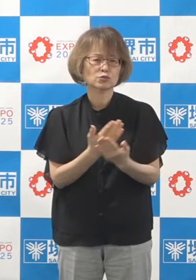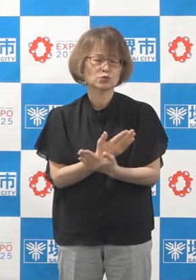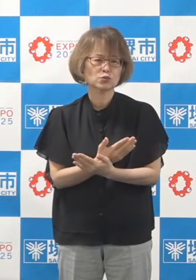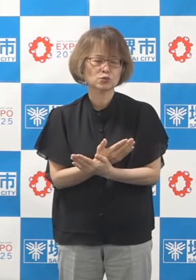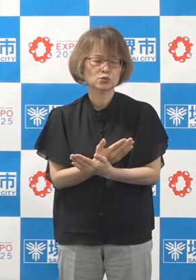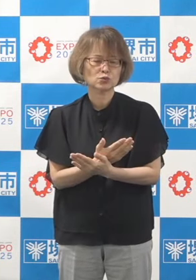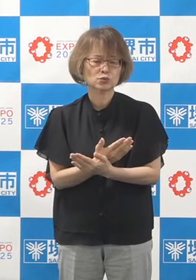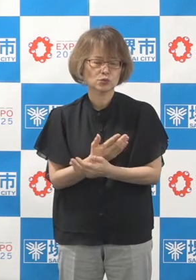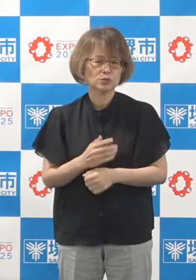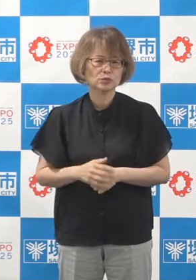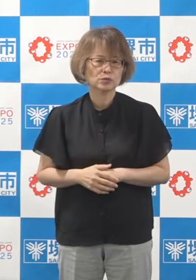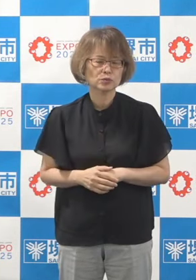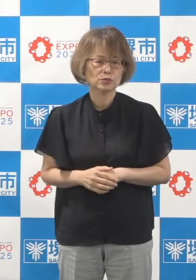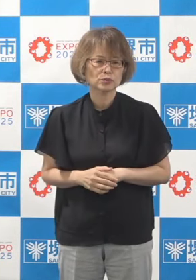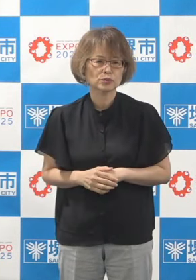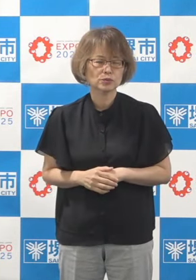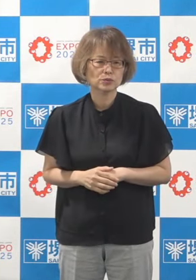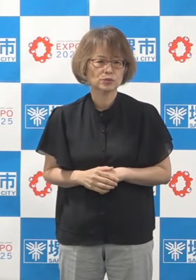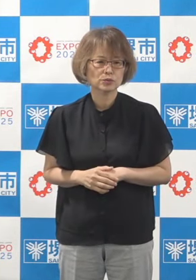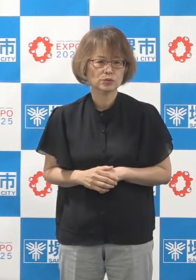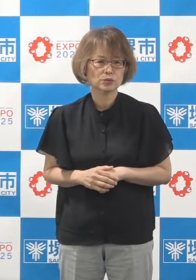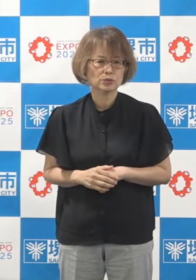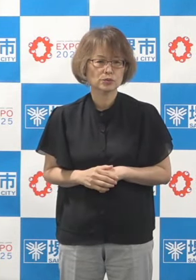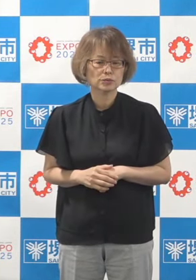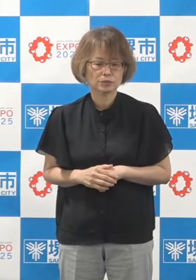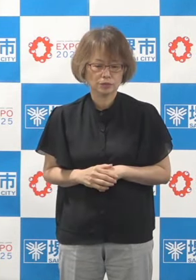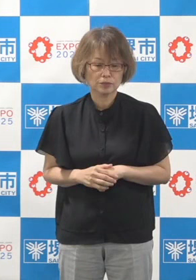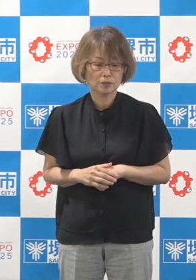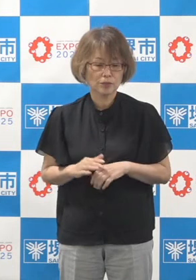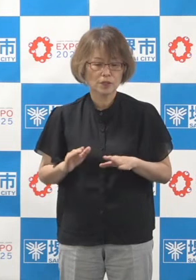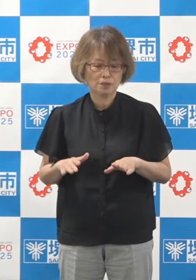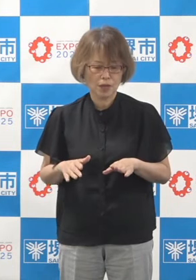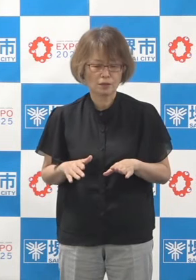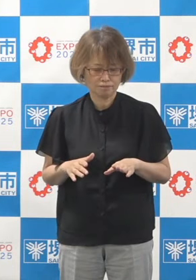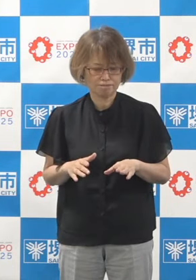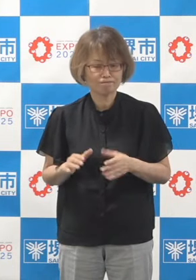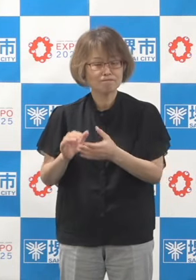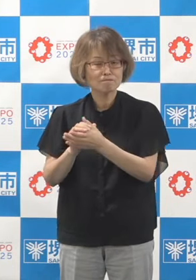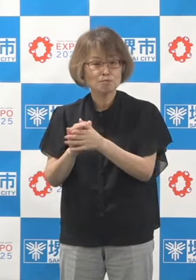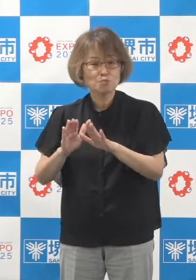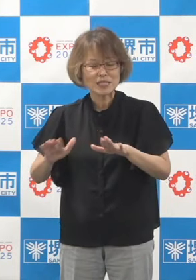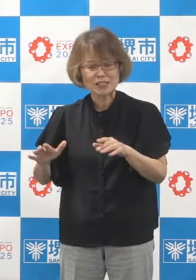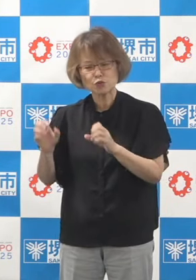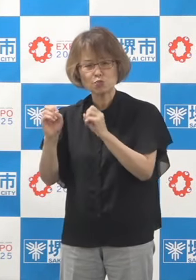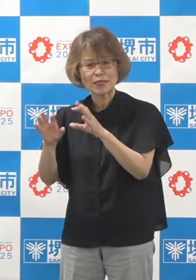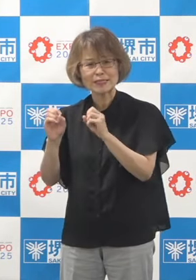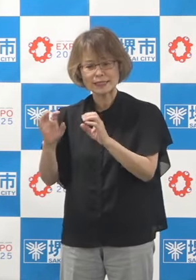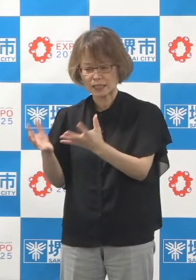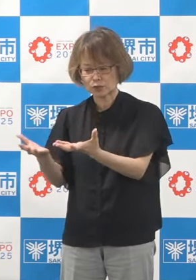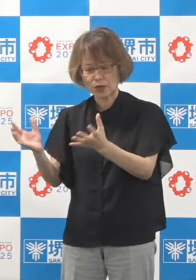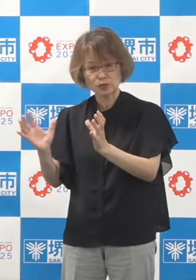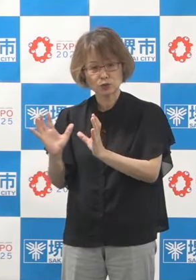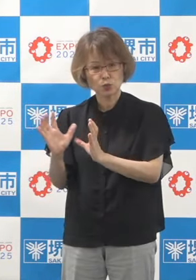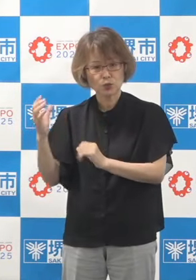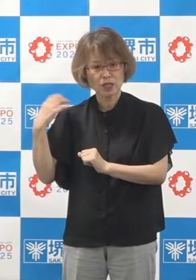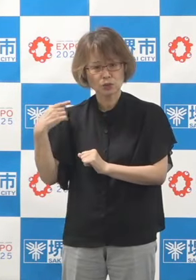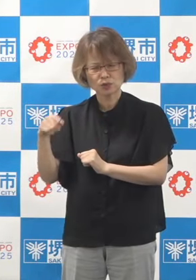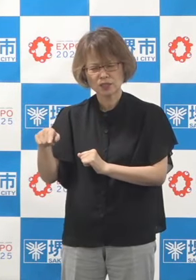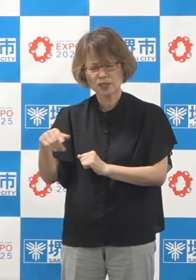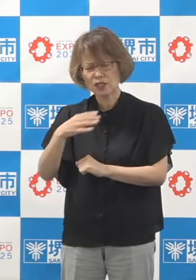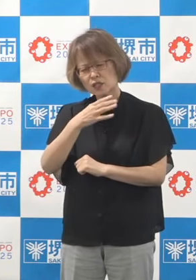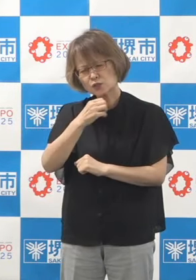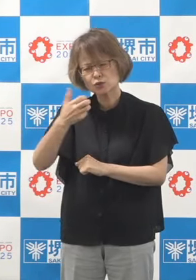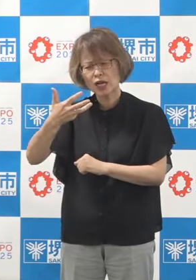今実際にピースメッセンジャーとして活動していただいている方もいずれも85歳以